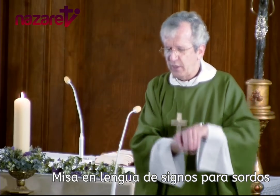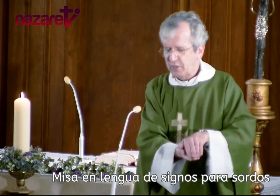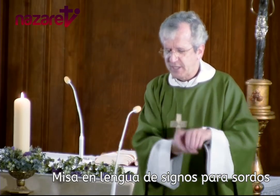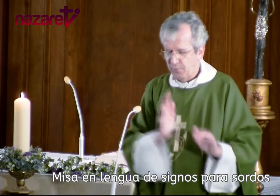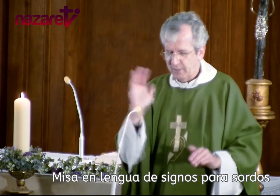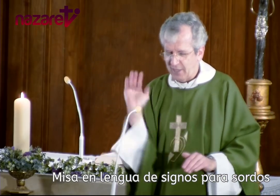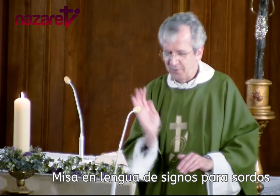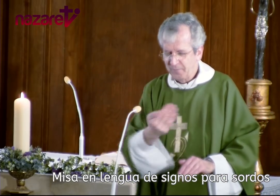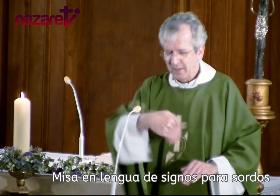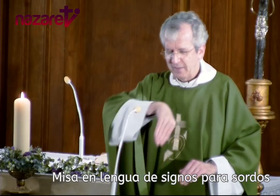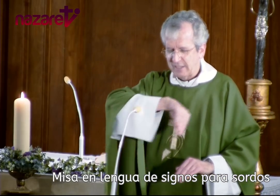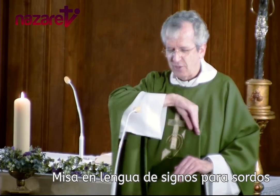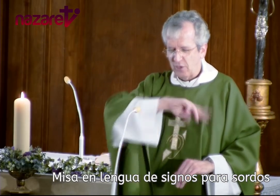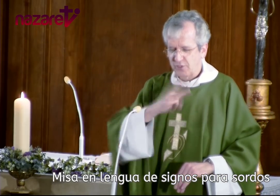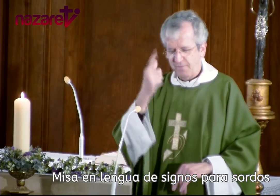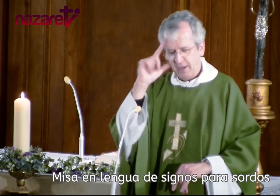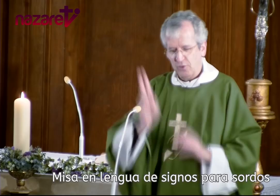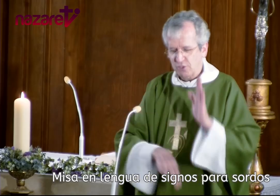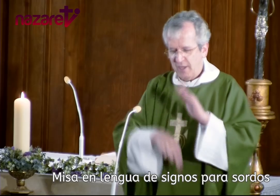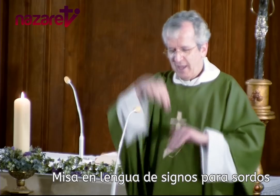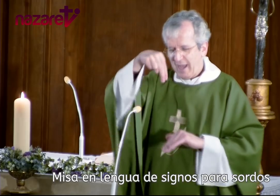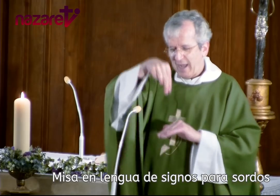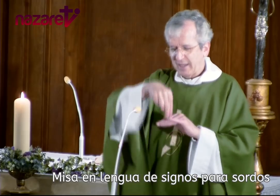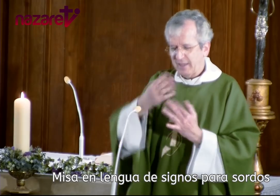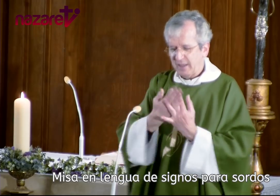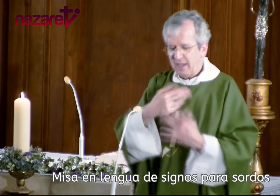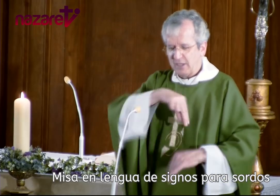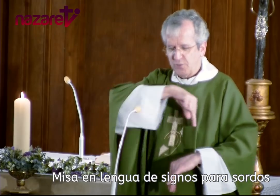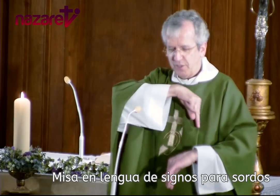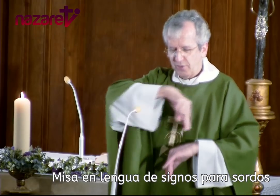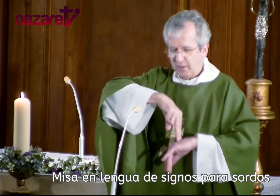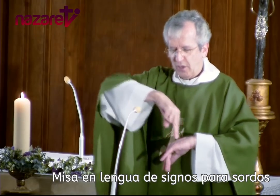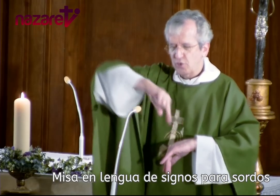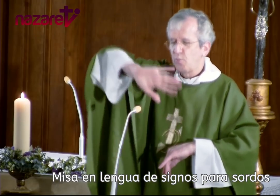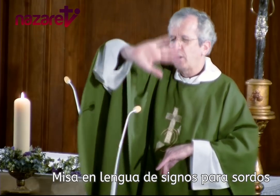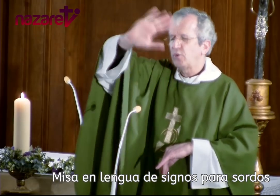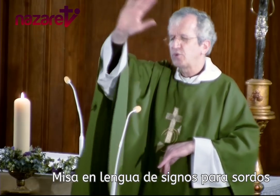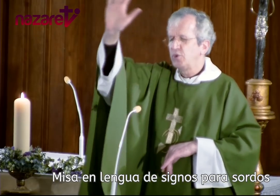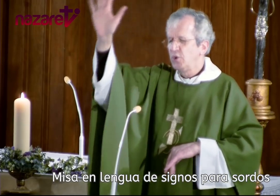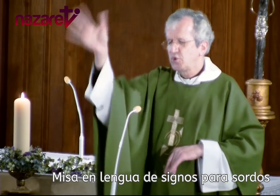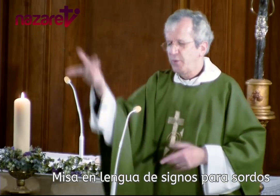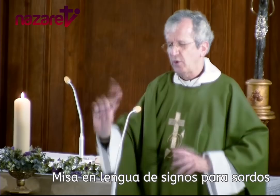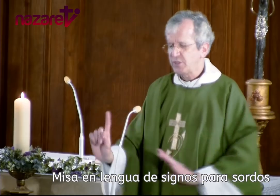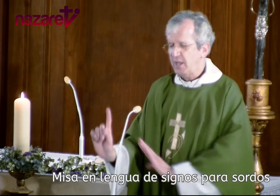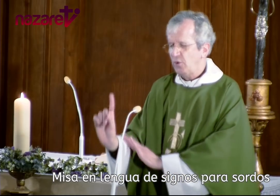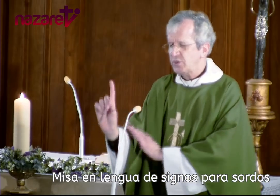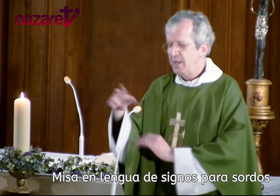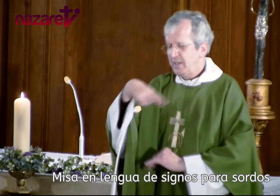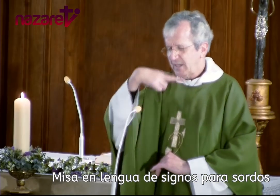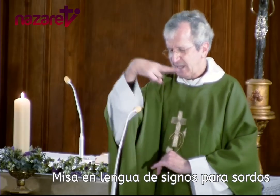y sepultado, descendió a los infiernos. Al tercer día resucitó de entre los muertos, subió a los cielos y está